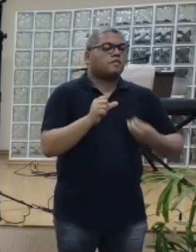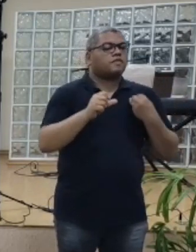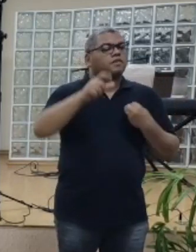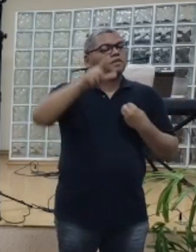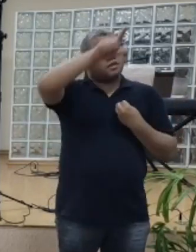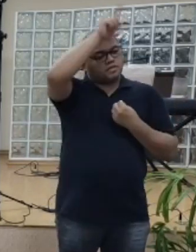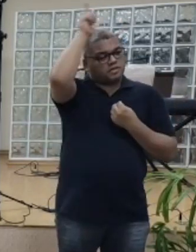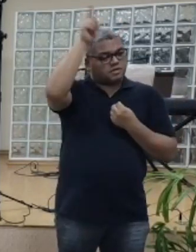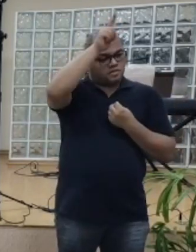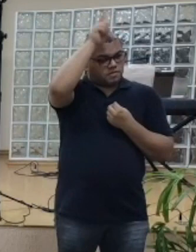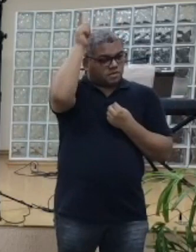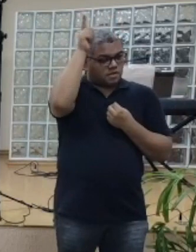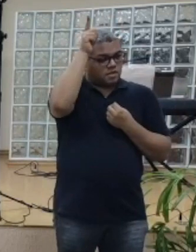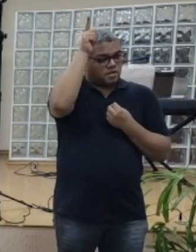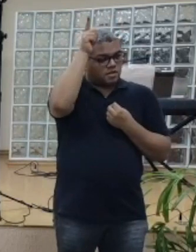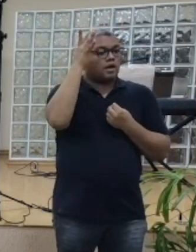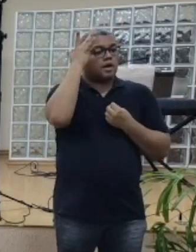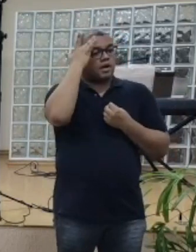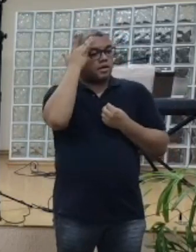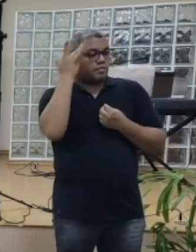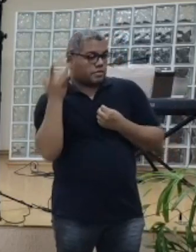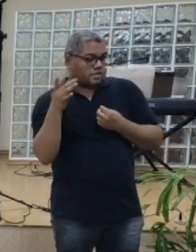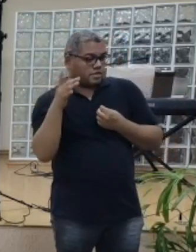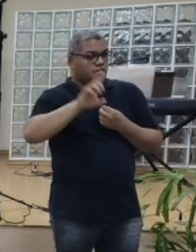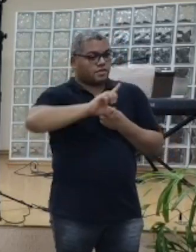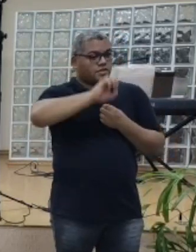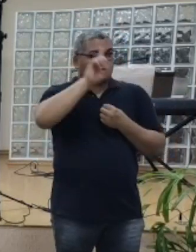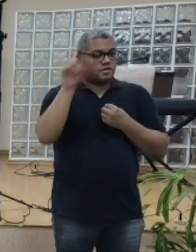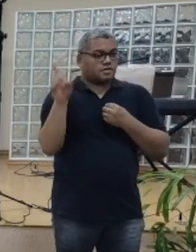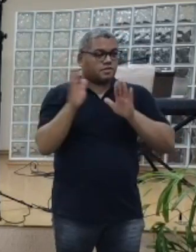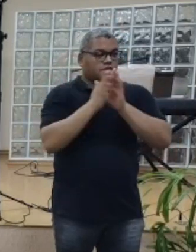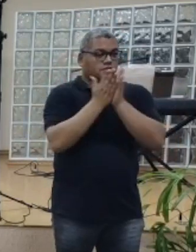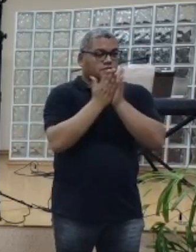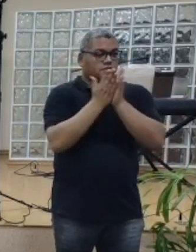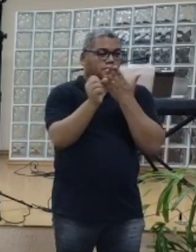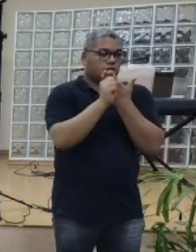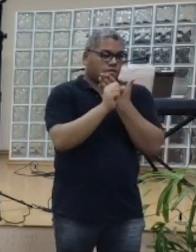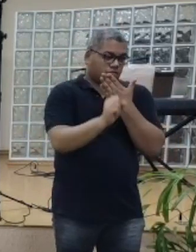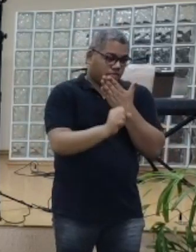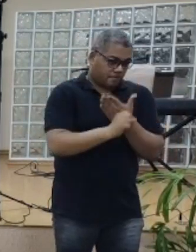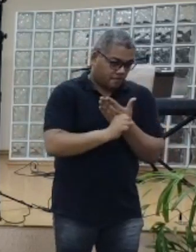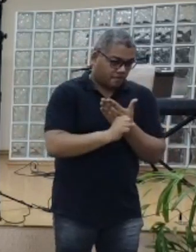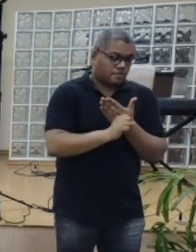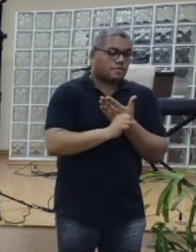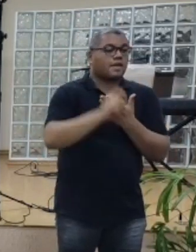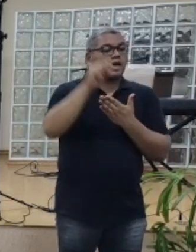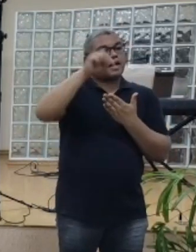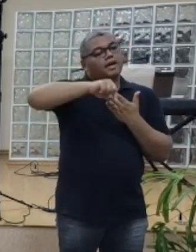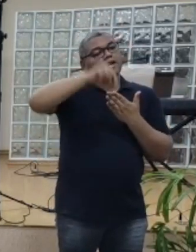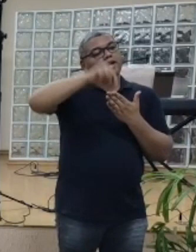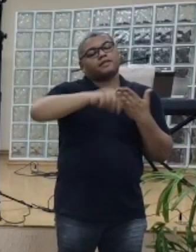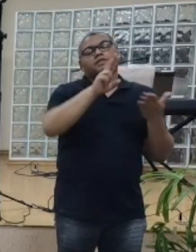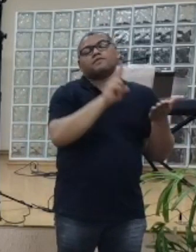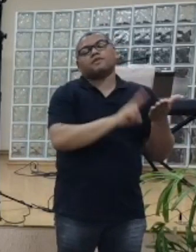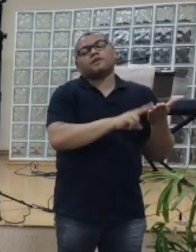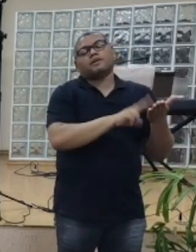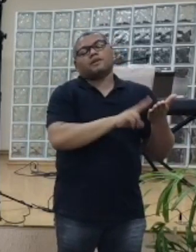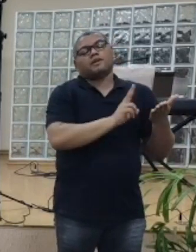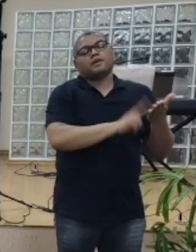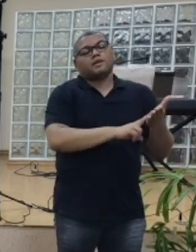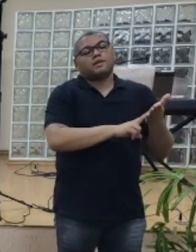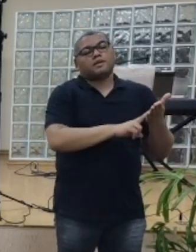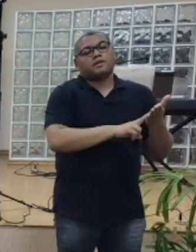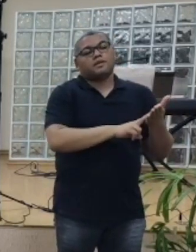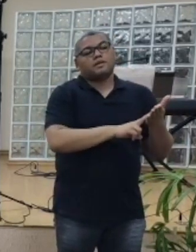amanhã, dia da Reforma, a gente não pode dizer, pelo menos, de citar essa situação. Esta foi a carta, então,